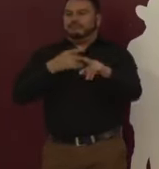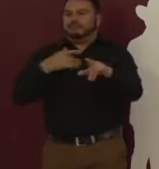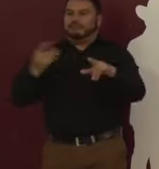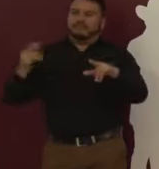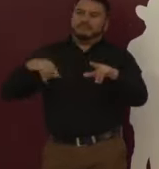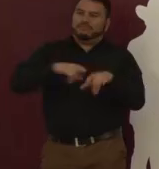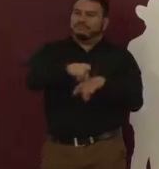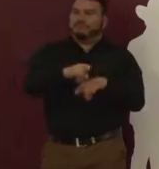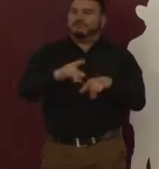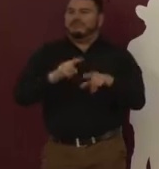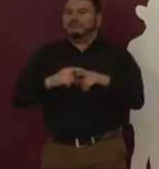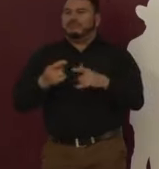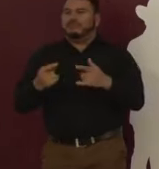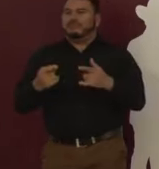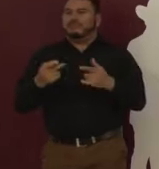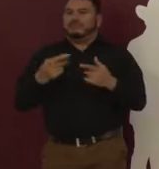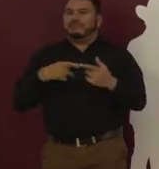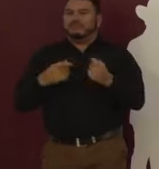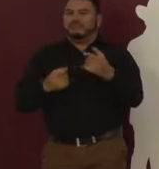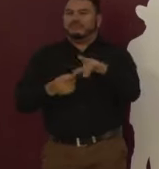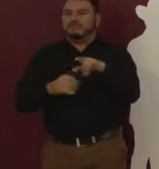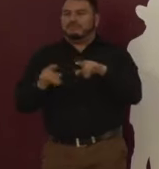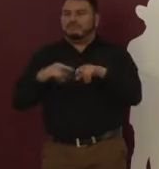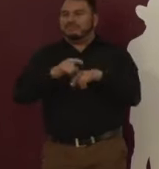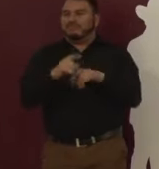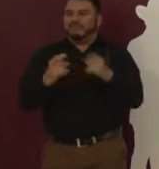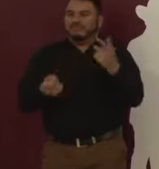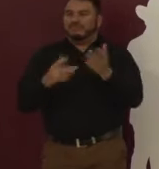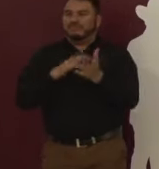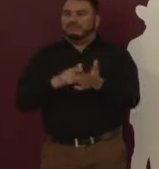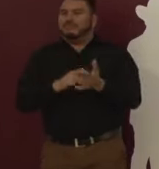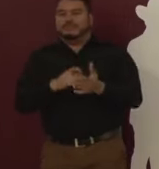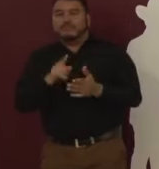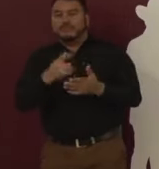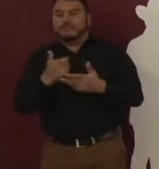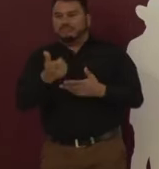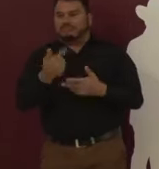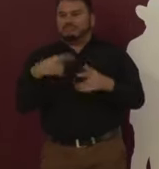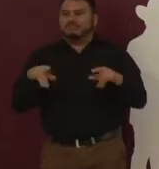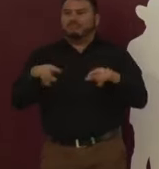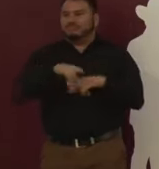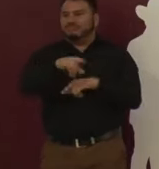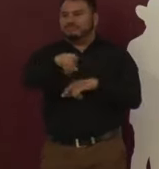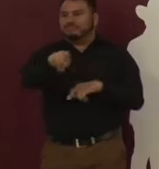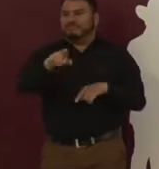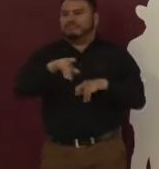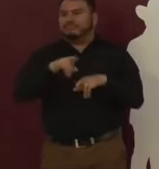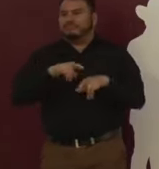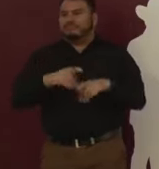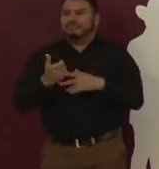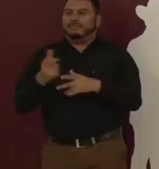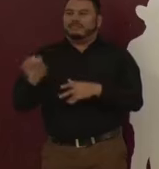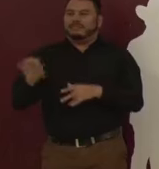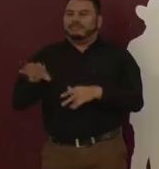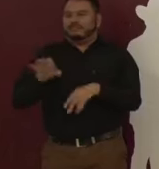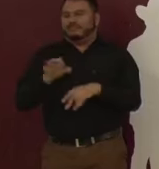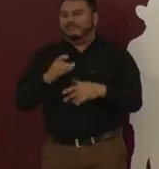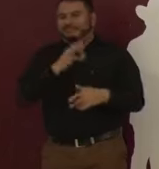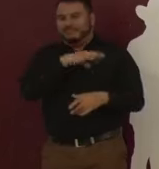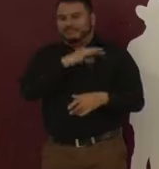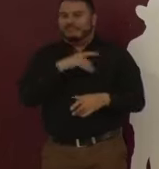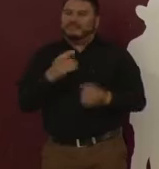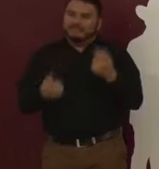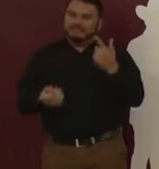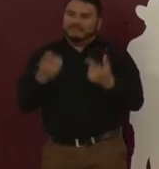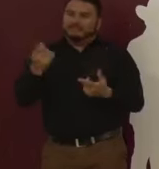través de apoyos de algunas personas que andan ahí tratando de obtener una propina. Se han